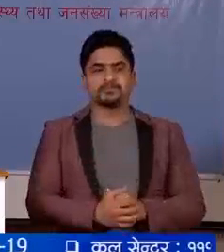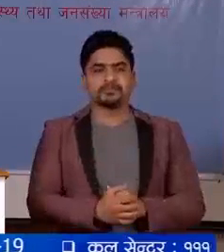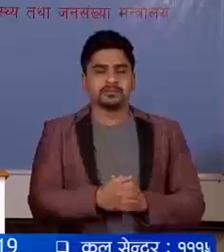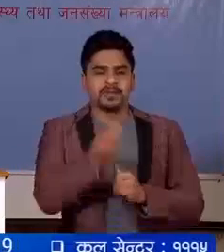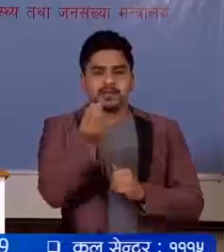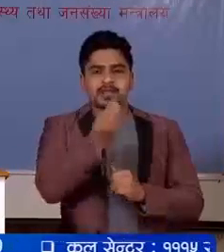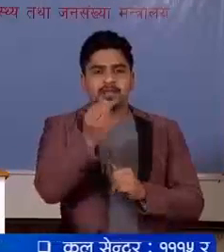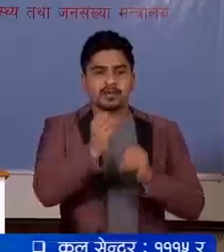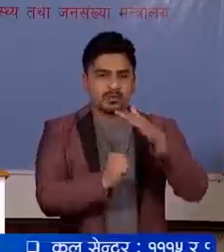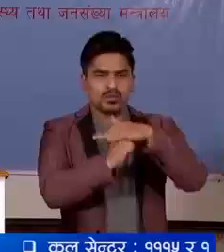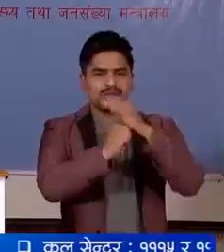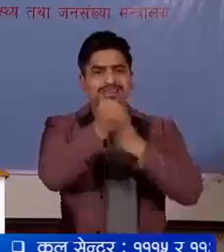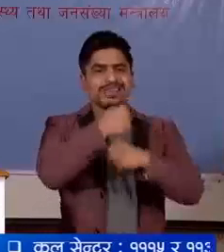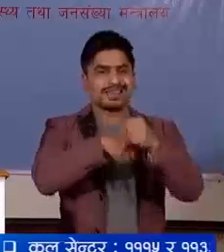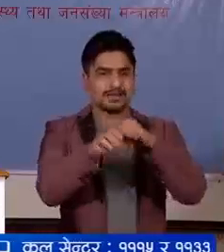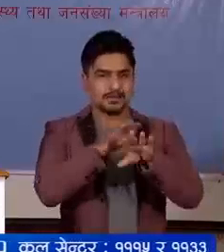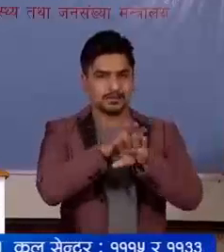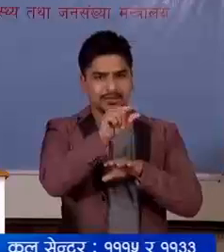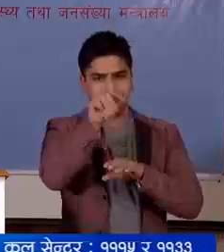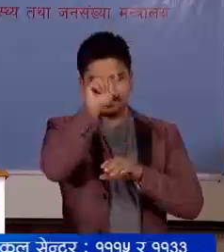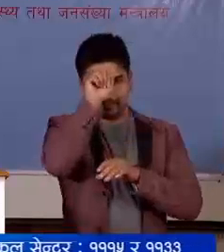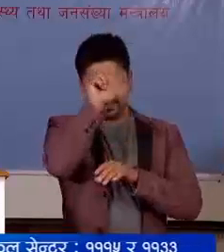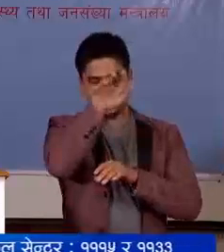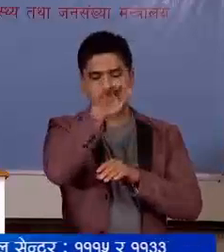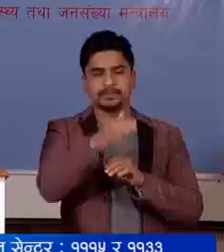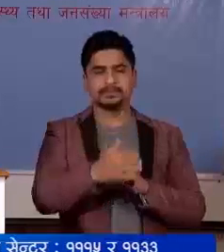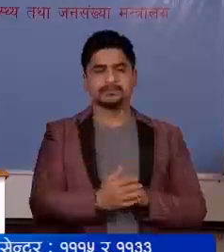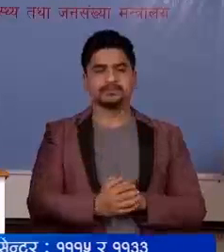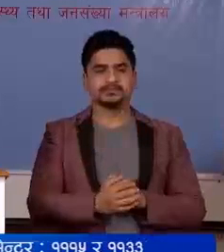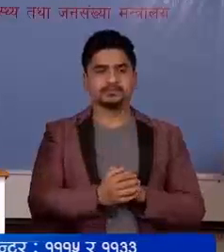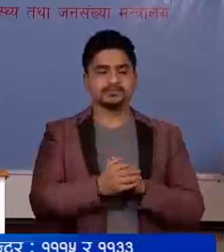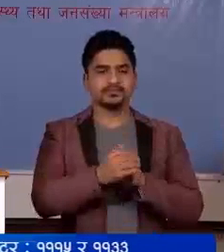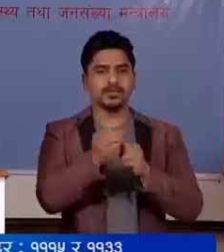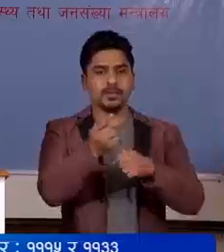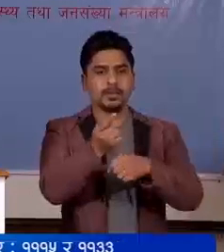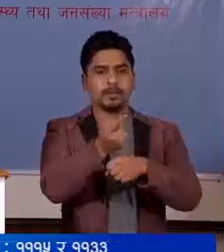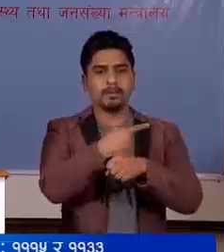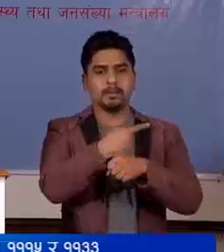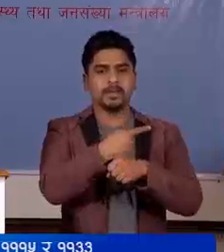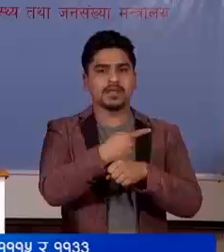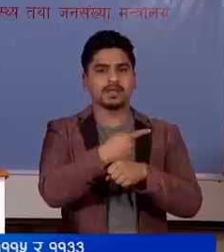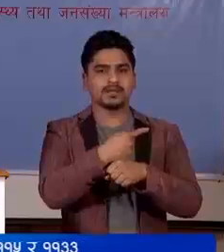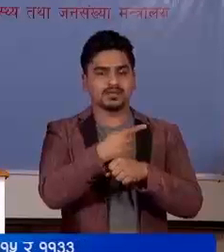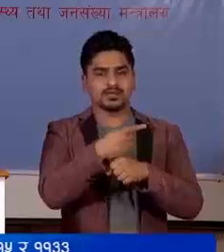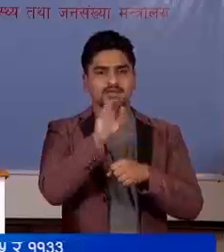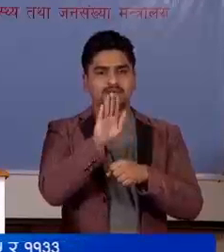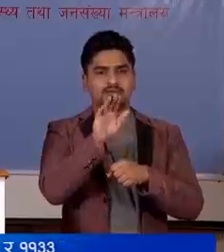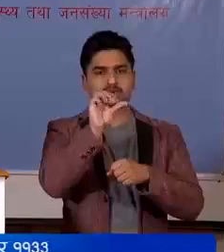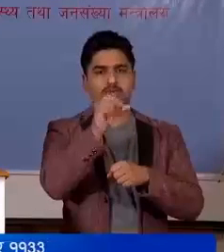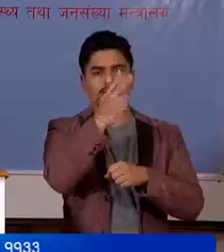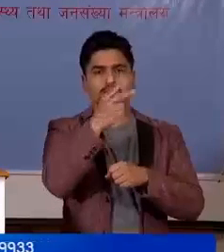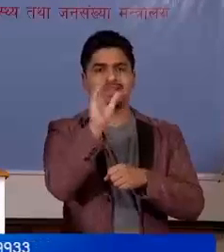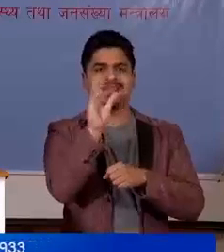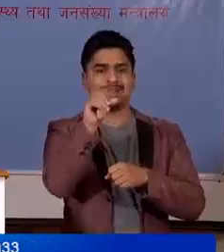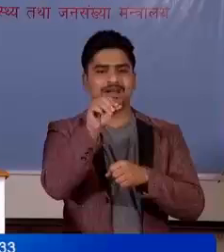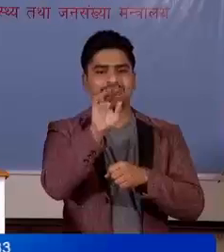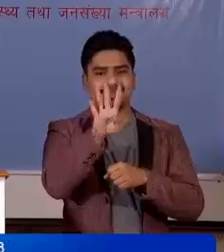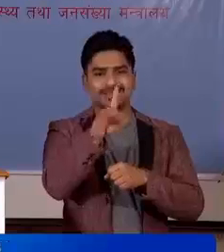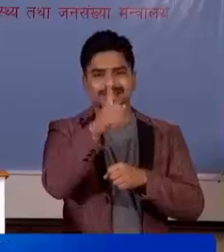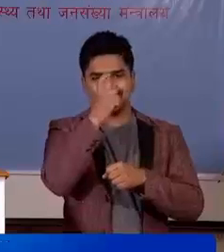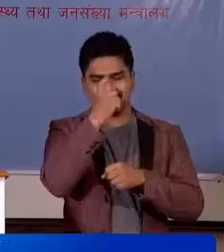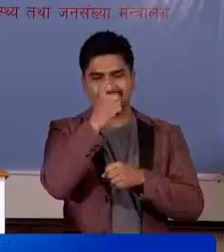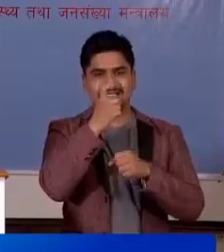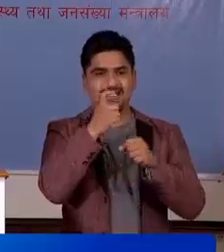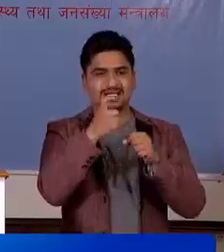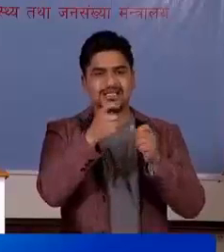केही मुख्य क्रियाकला परुको बारे मा जानकाटी दिना चाहांचो बिर्गन्ज को सबकाईया मा आजा चार से रैपिट डागनोस्टिक